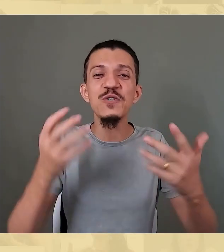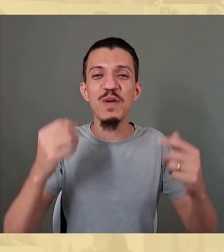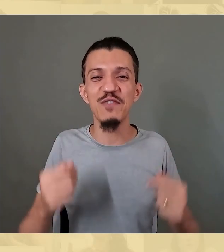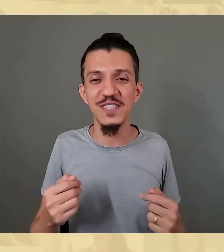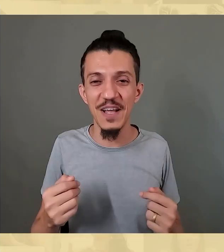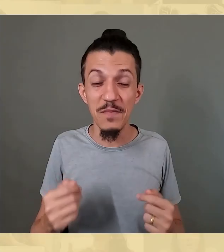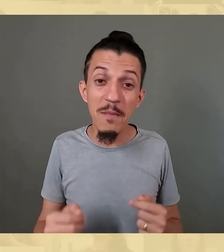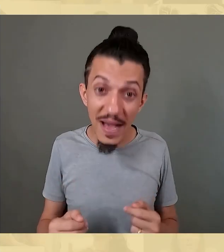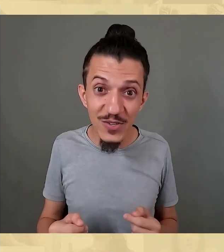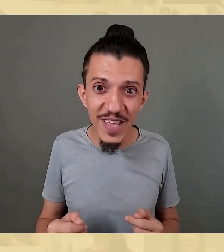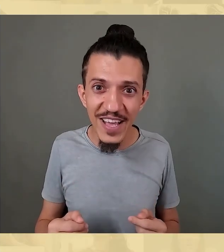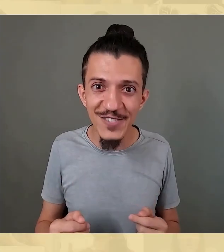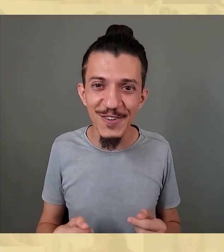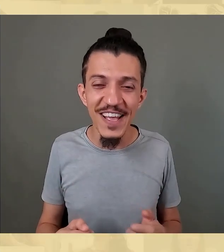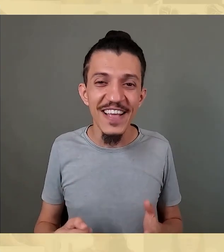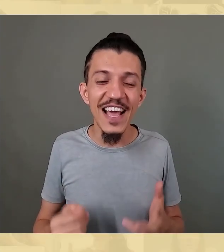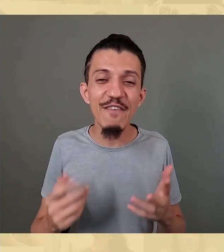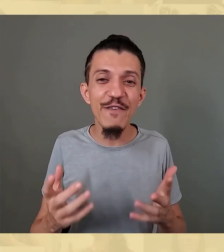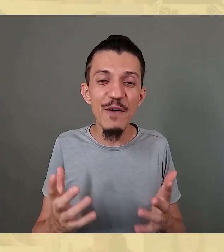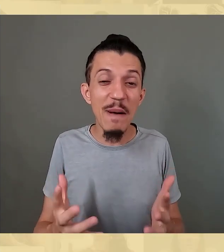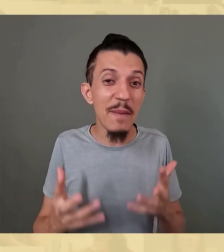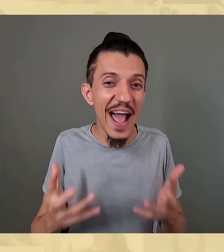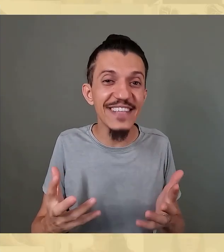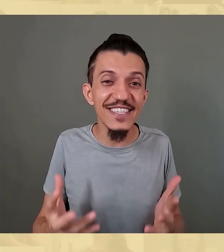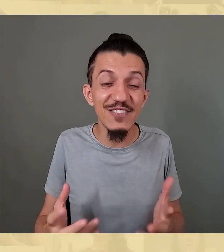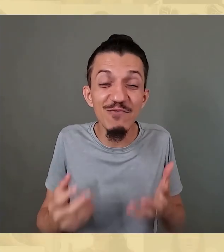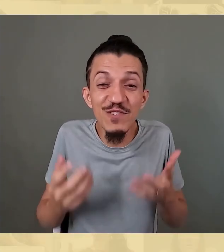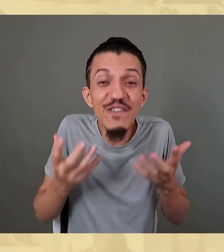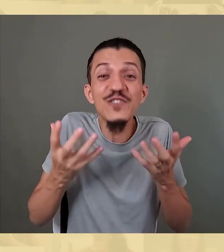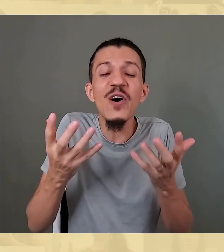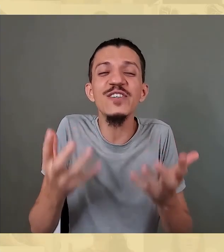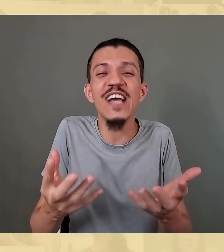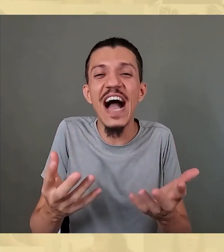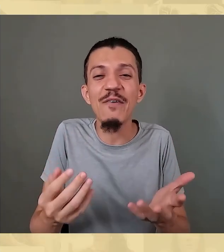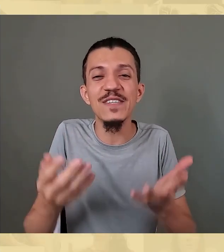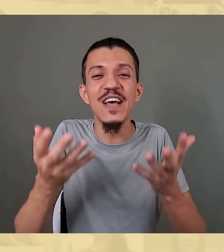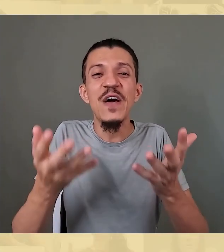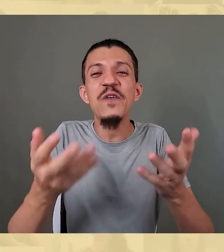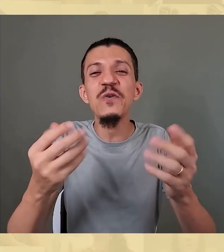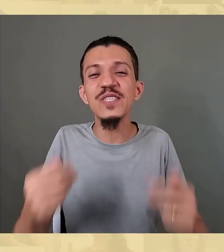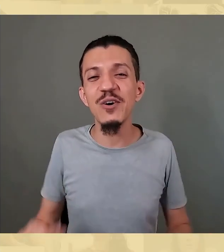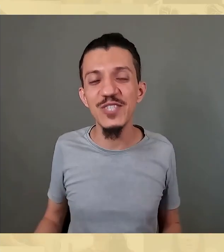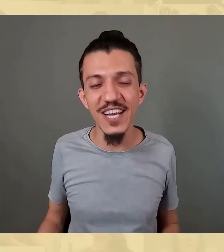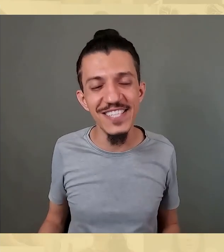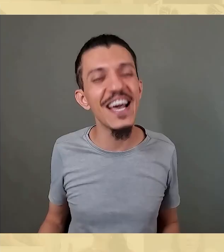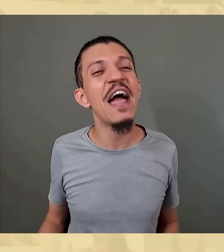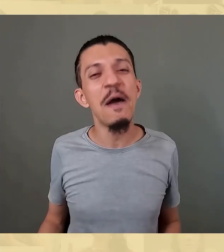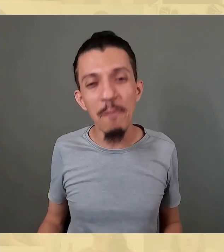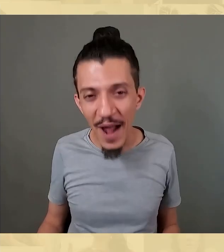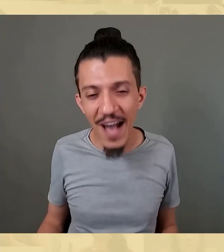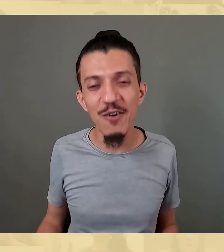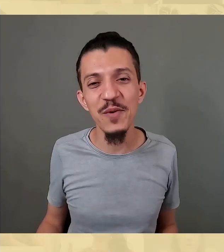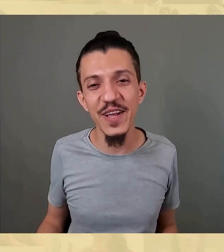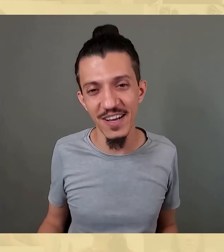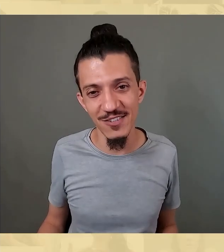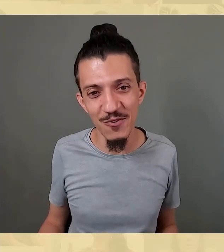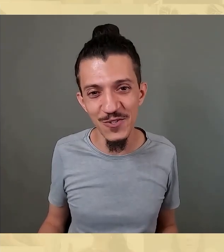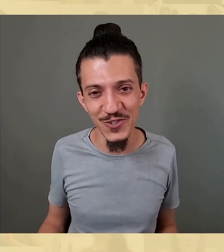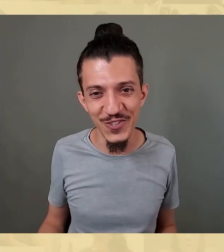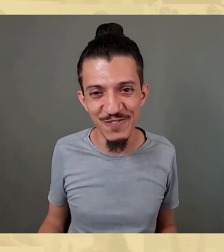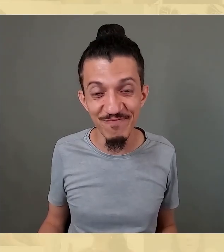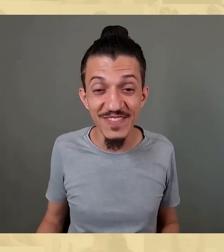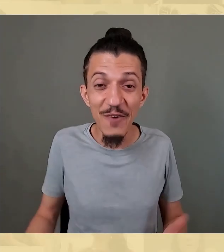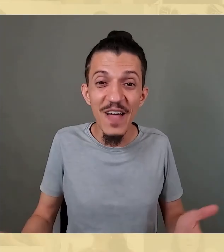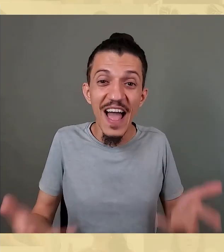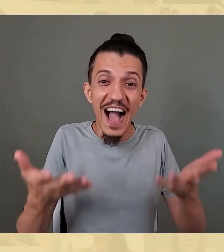foi útil para você. E mais do que isso, que ele foi uma prática de um divisor de águas no seu dia a dia para a comunicação com os